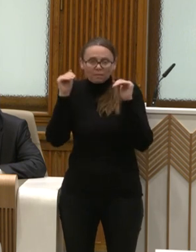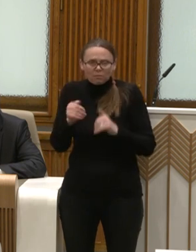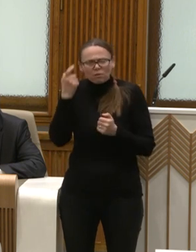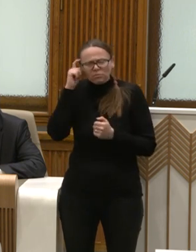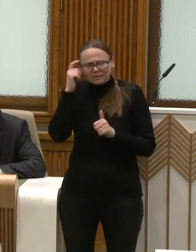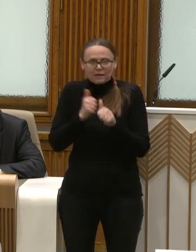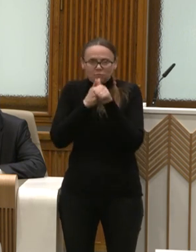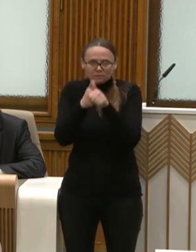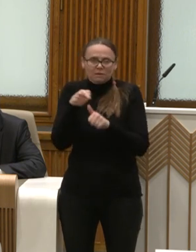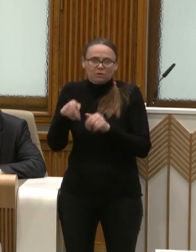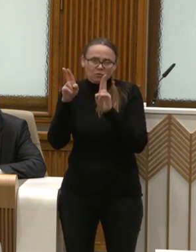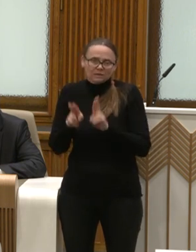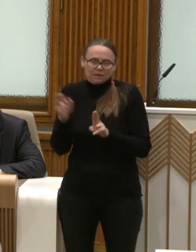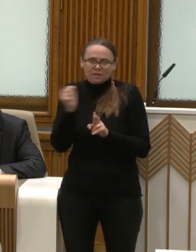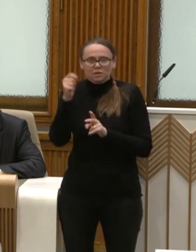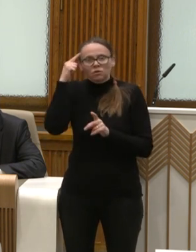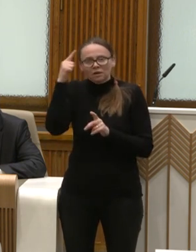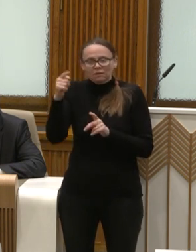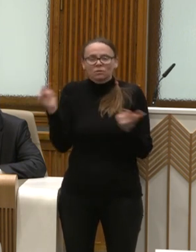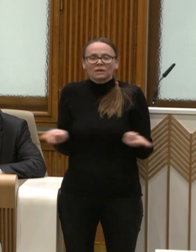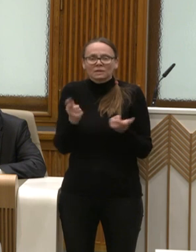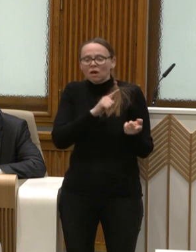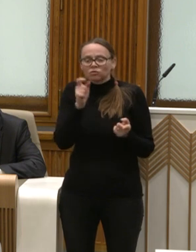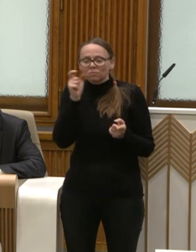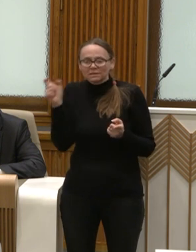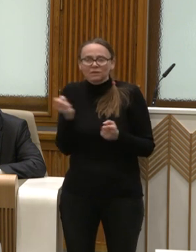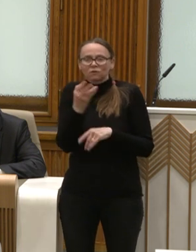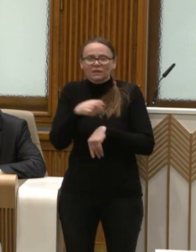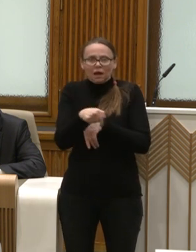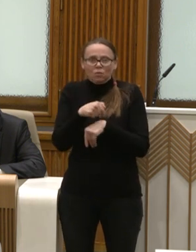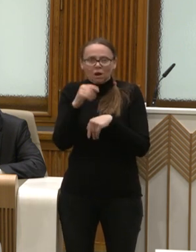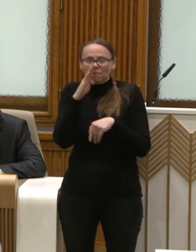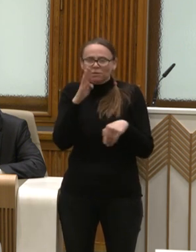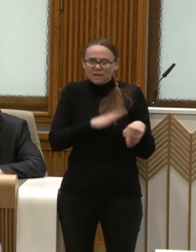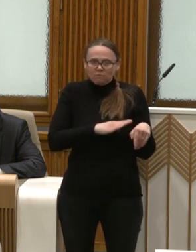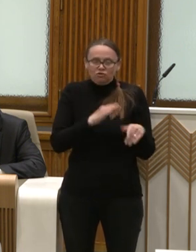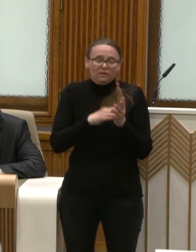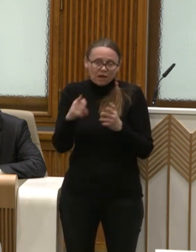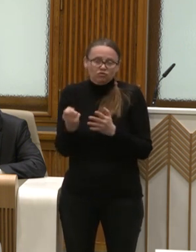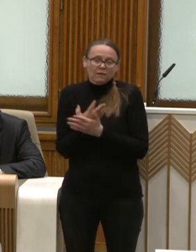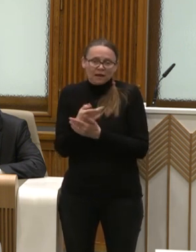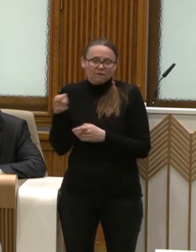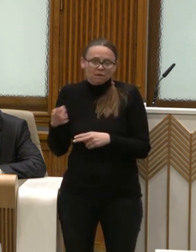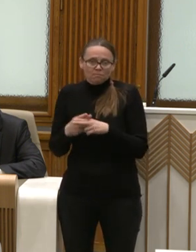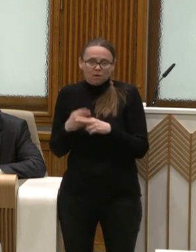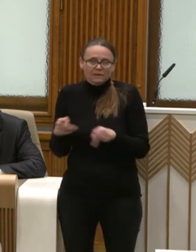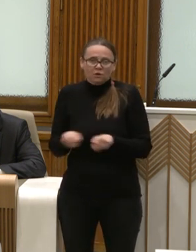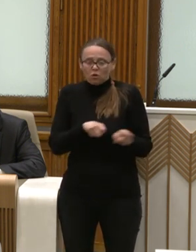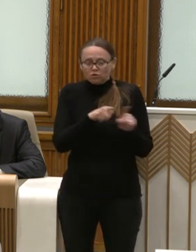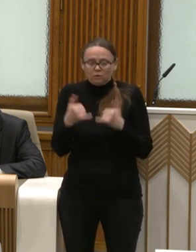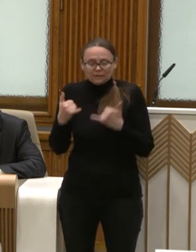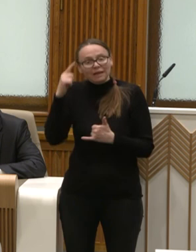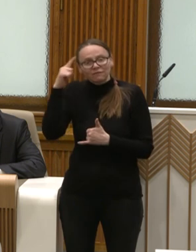skrbno spremljati to stanje, ker vemo, da se lahko dobesedno v nekaj urah poslabša. Taka je narava te bolezni, kot do sedaj